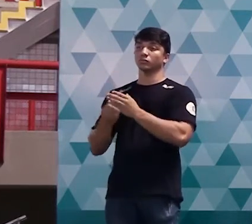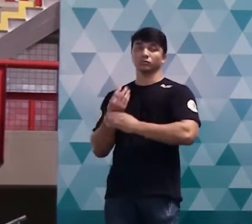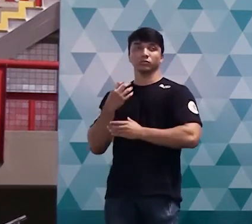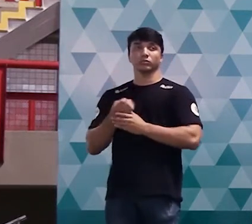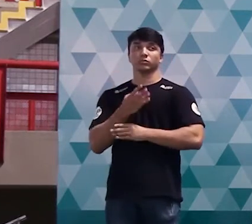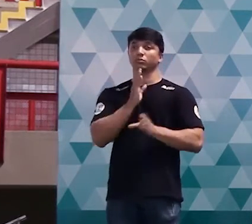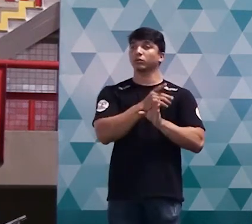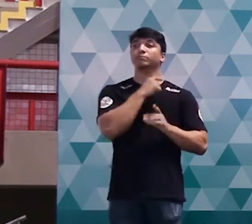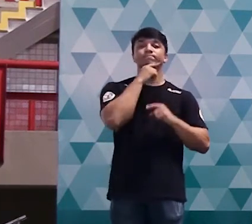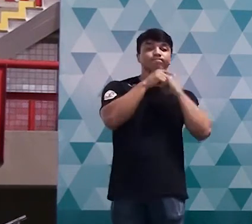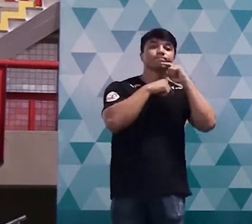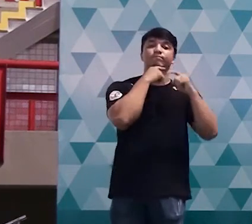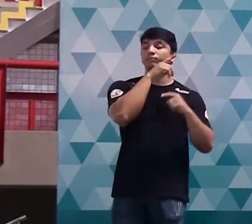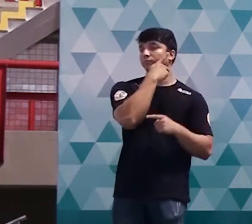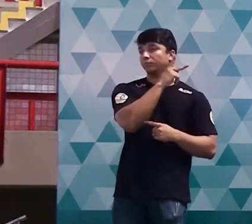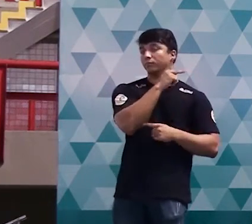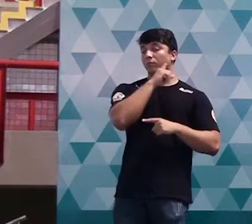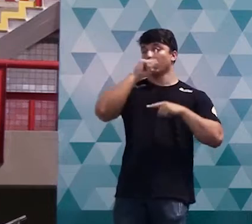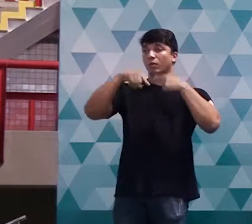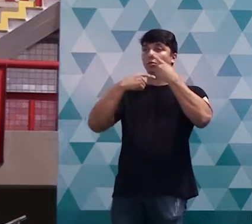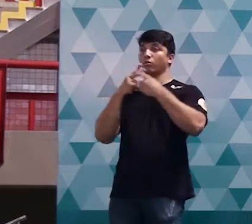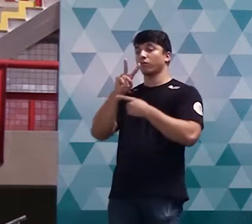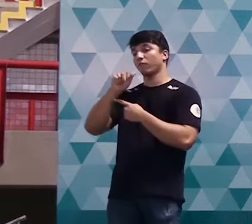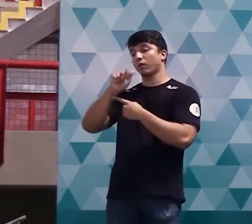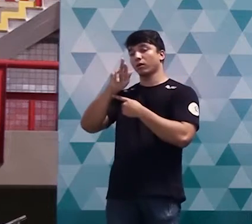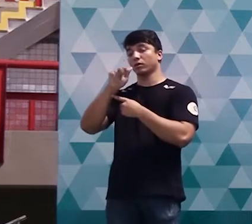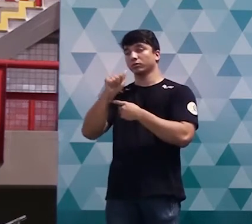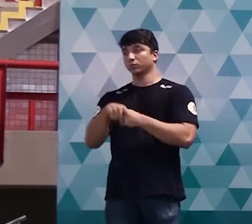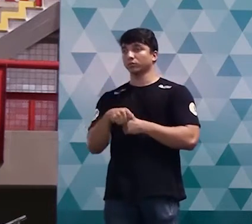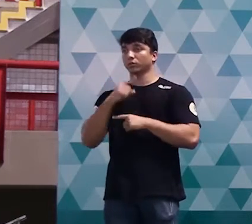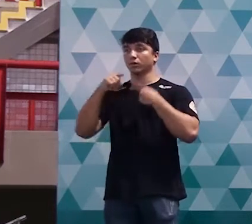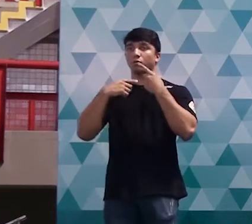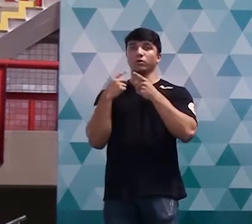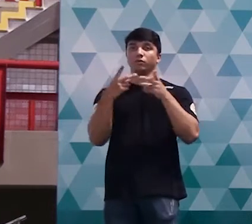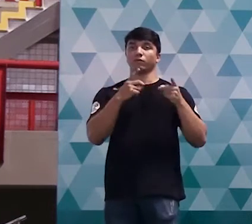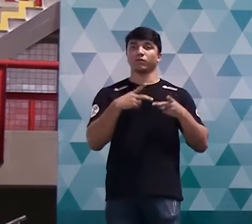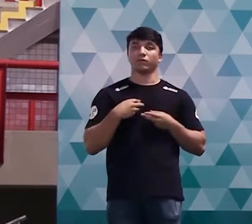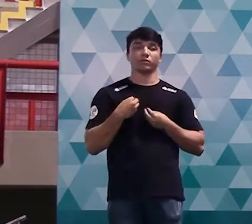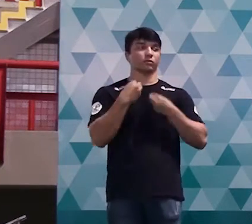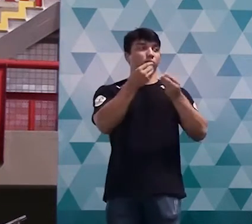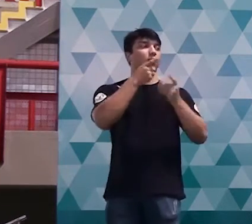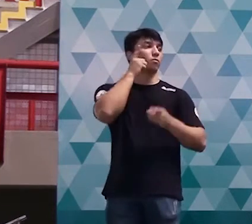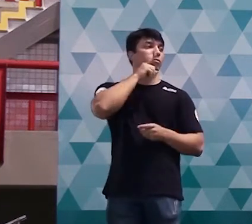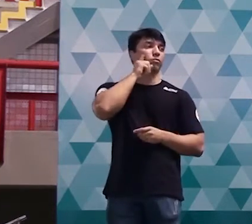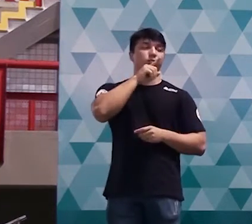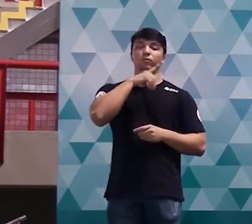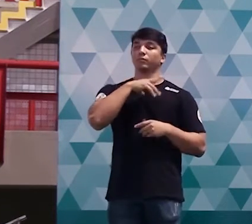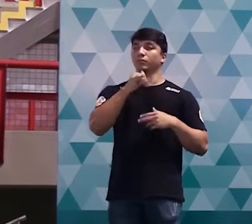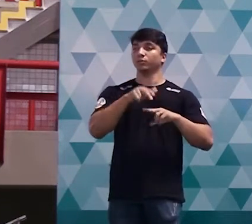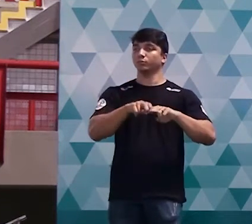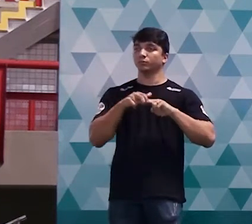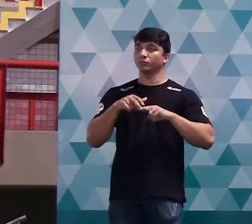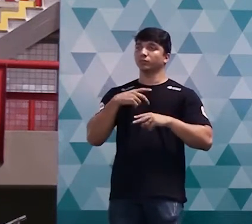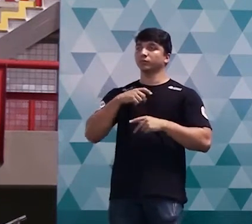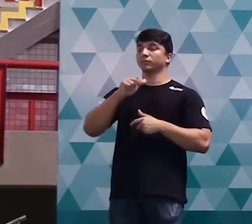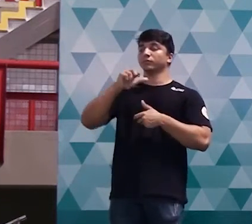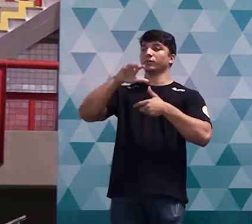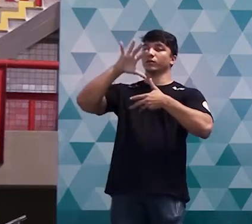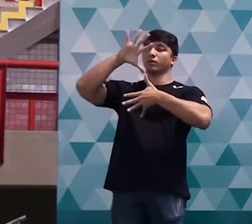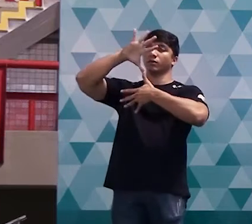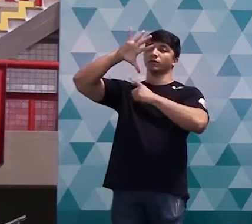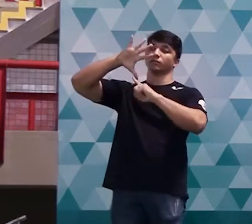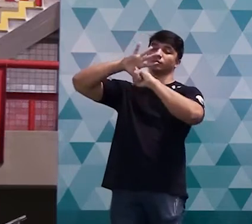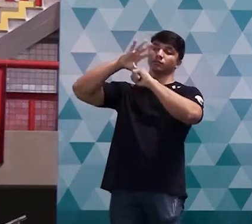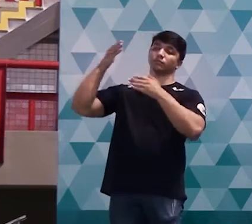não mandam mais para a gente. Depois durante a era Vargas e depois que a gente se vender para os Estados Unidos, aí, meu amigo, a indústria norte-americana vai invadir